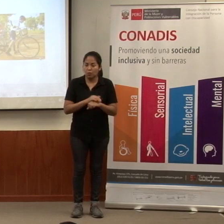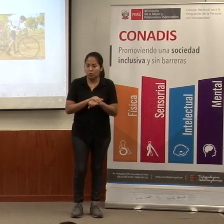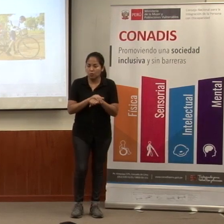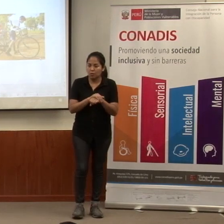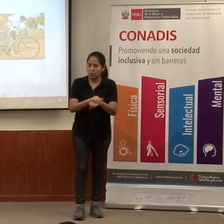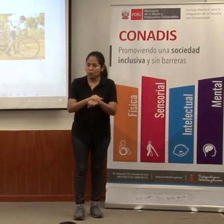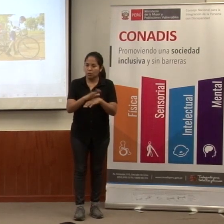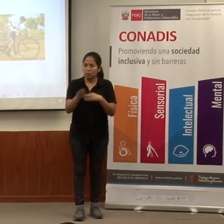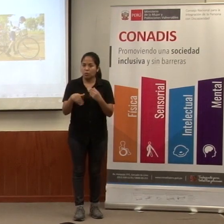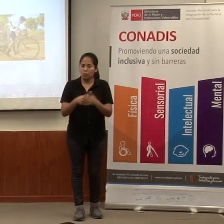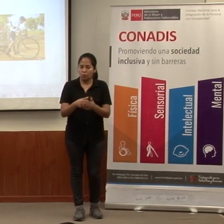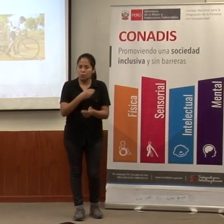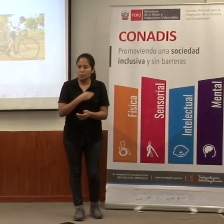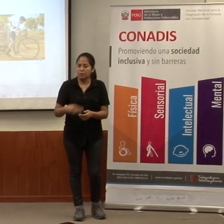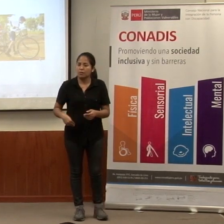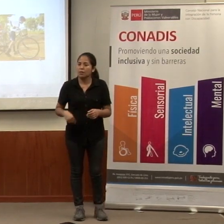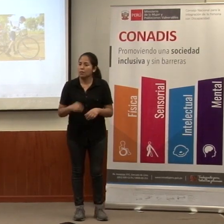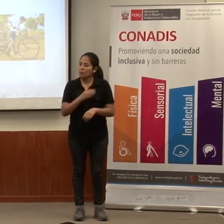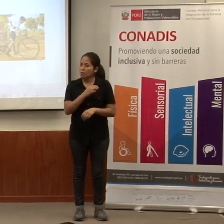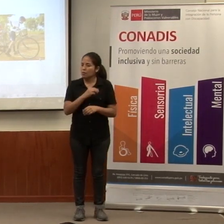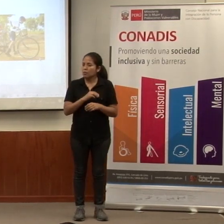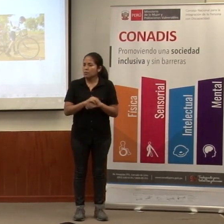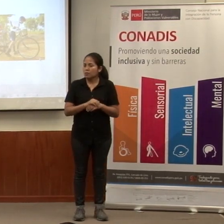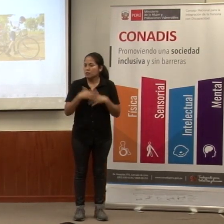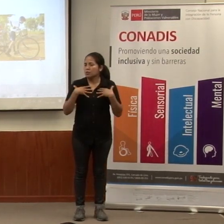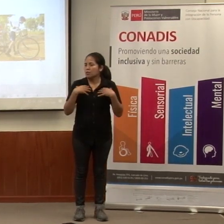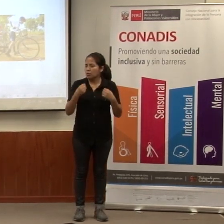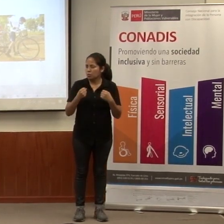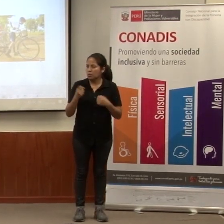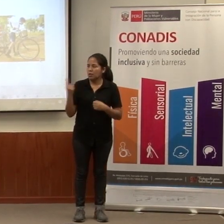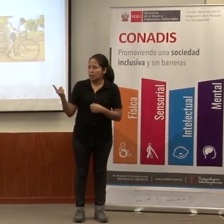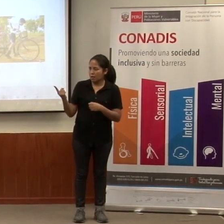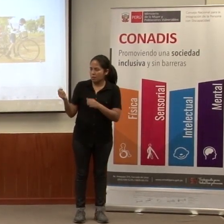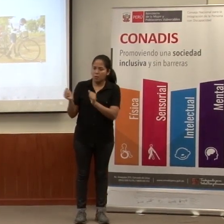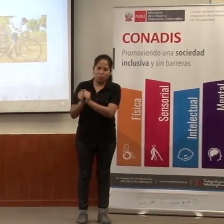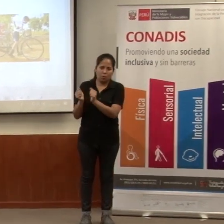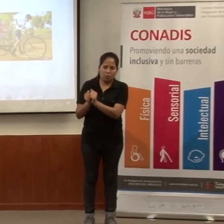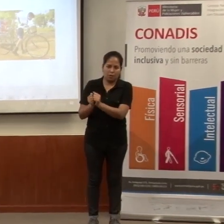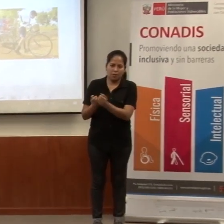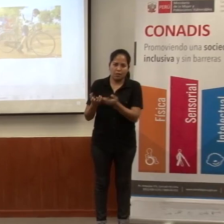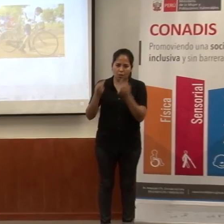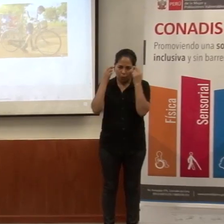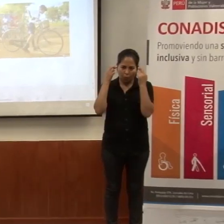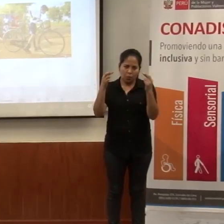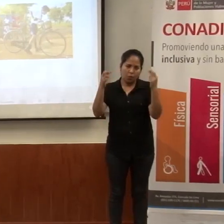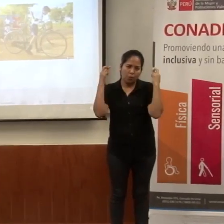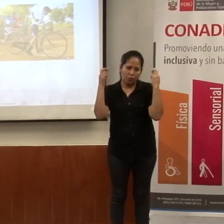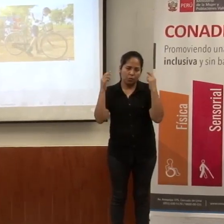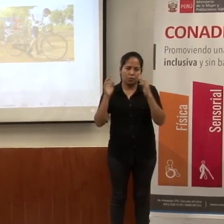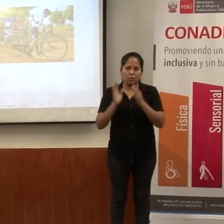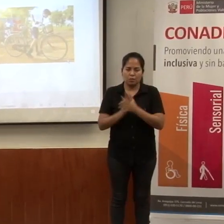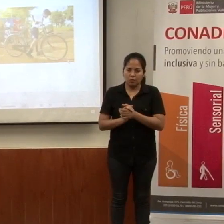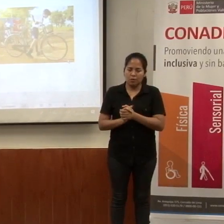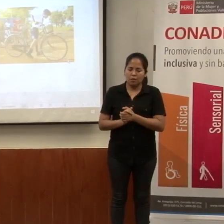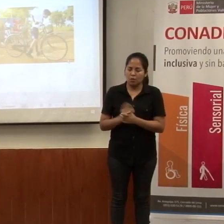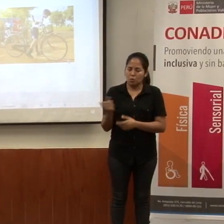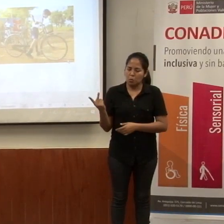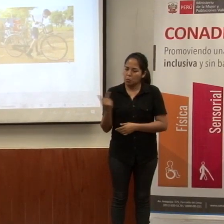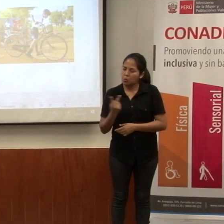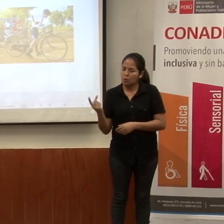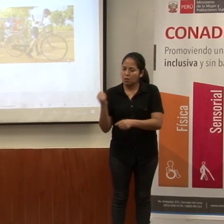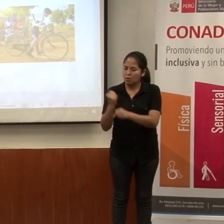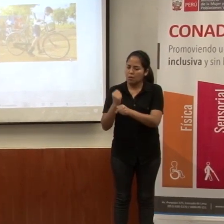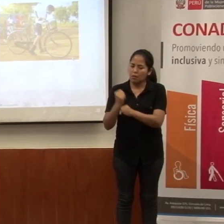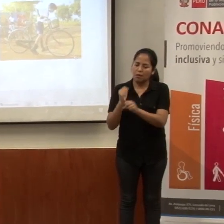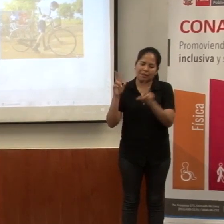parte del Ministerio de Salud. Efectivamente, Mario es mi compañero de promoción. Tenemos las inquietudes muy similares. Hemos trabajado temas